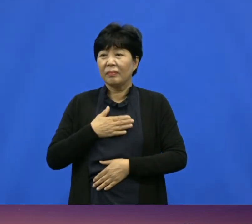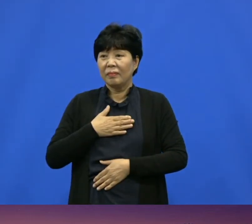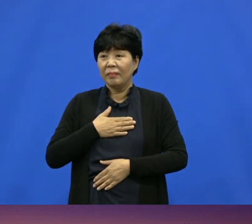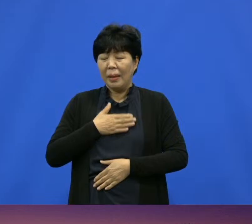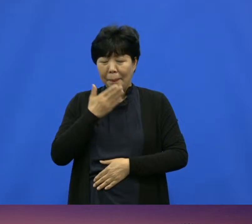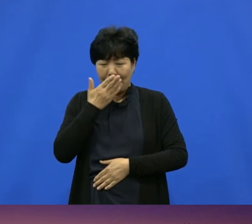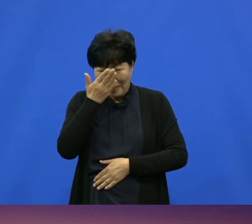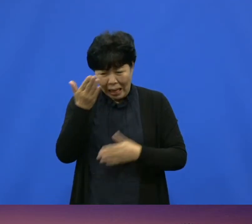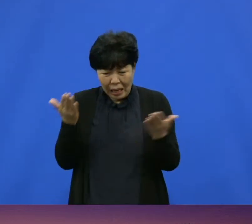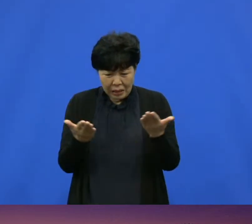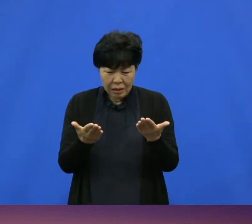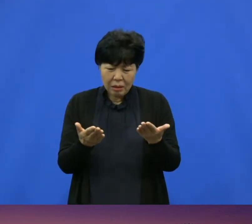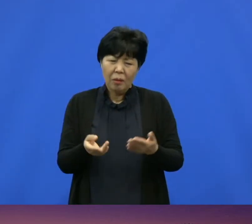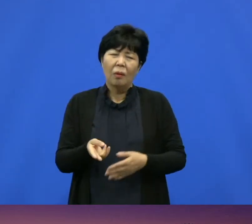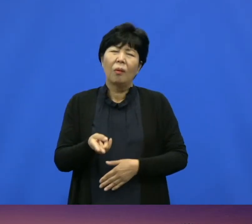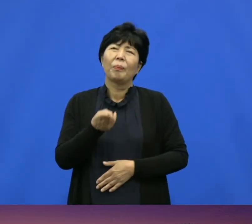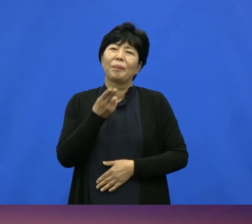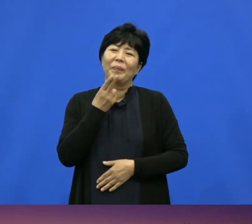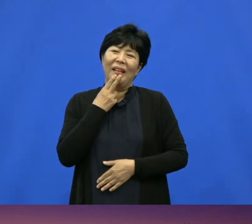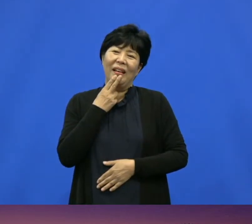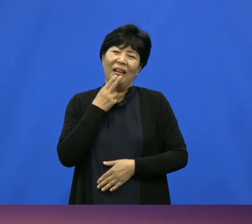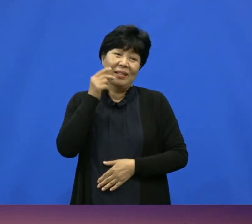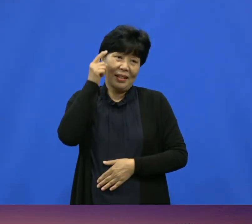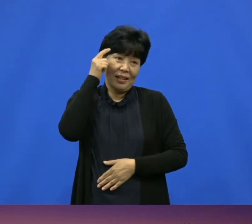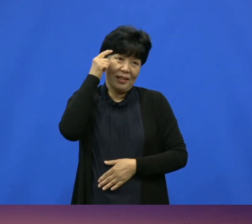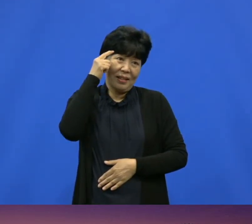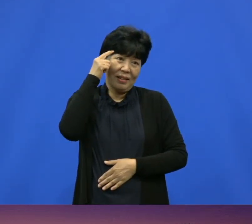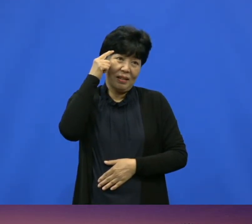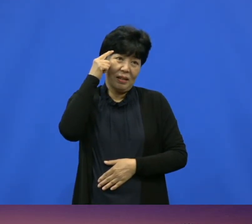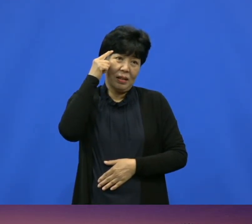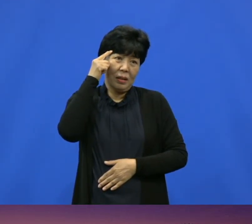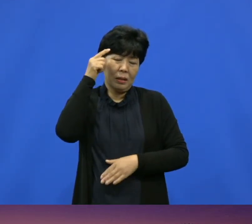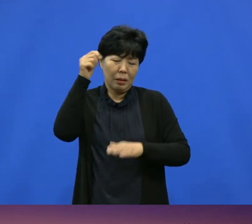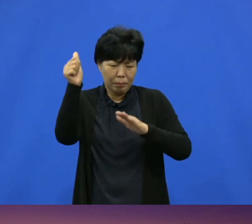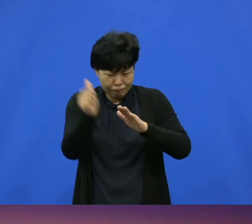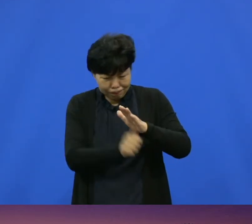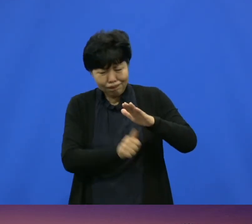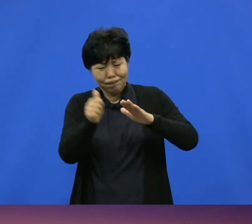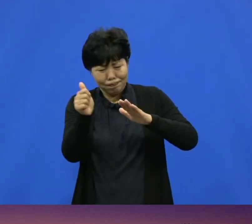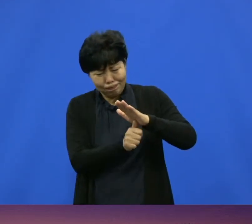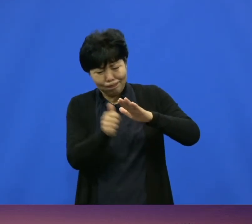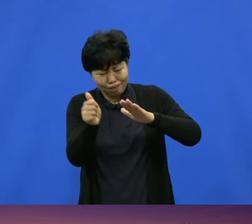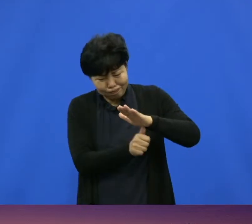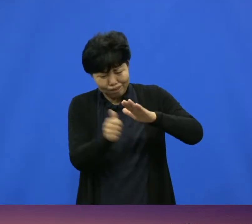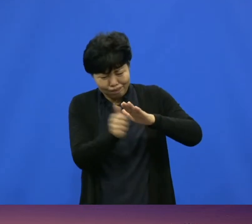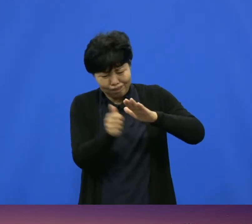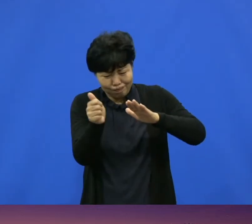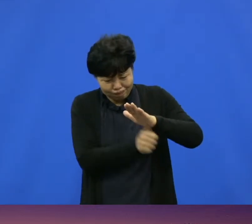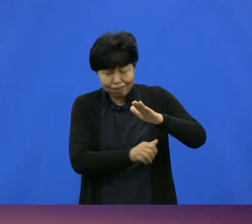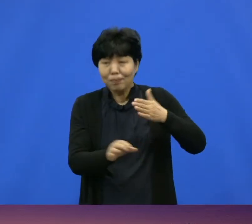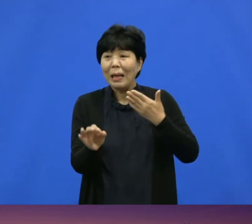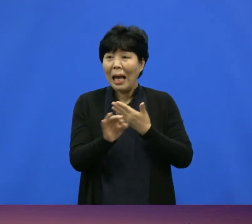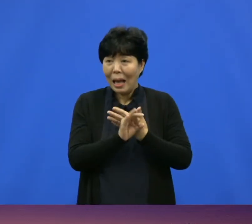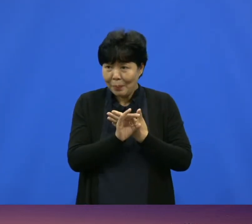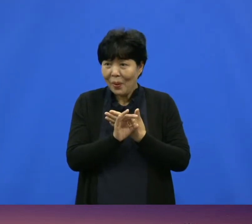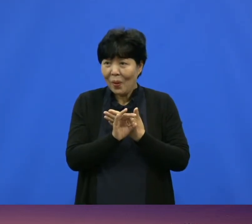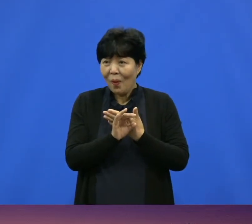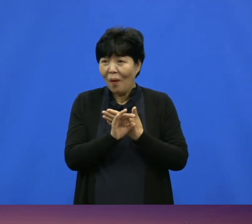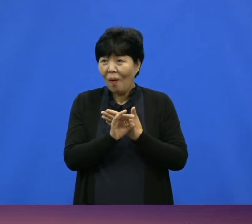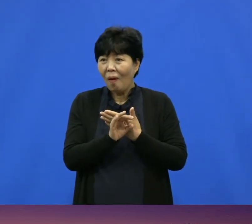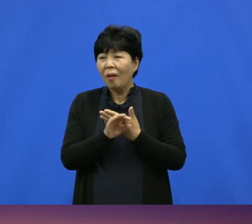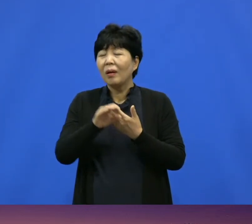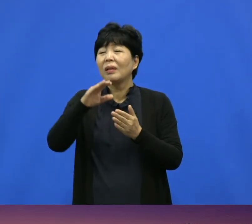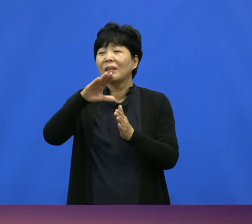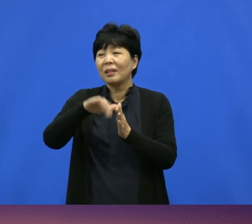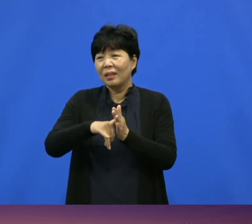일이 없다라고 여겨지는 거예요. 이 실패도 한두 번이 아니고 끊임없는 추락을 하면, 바닥을 치고 나면